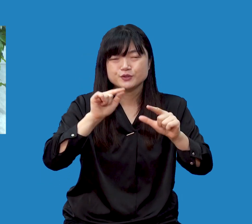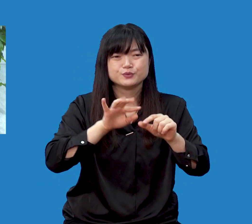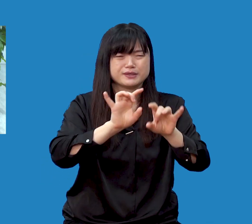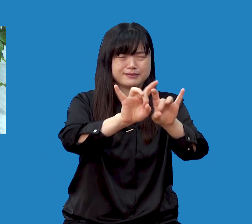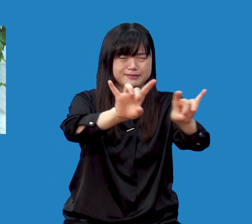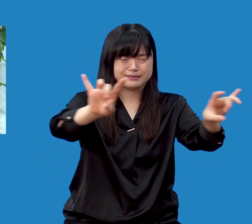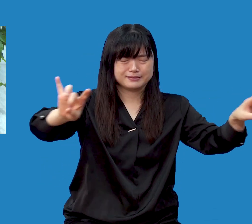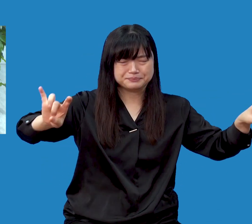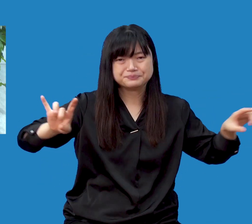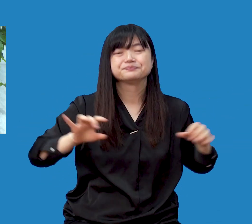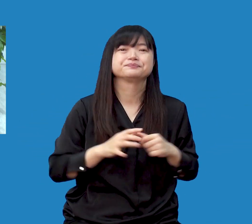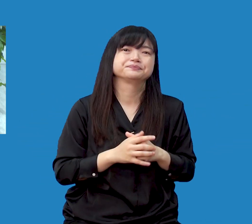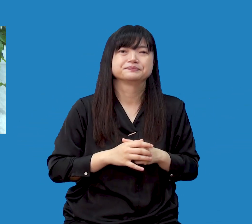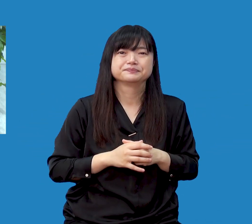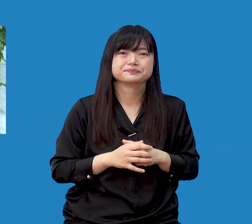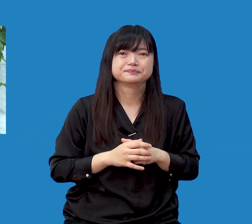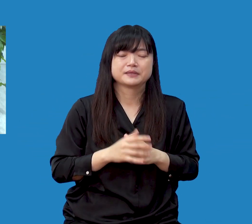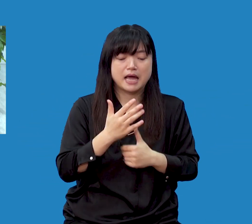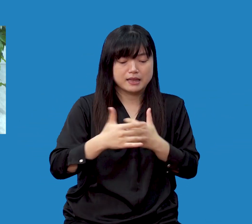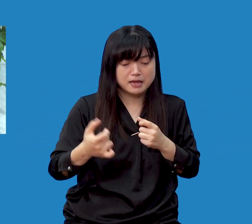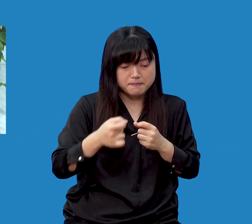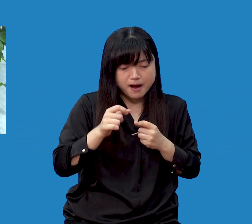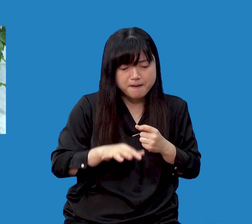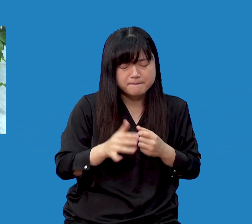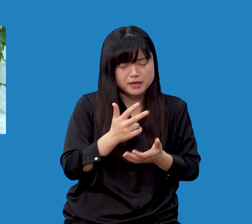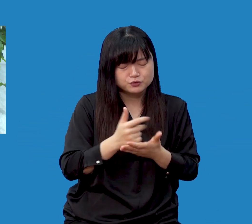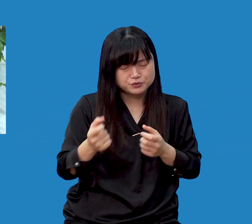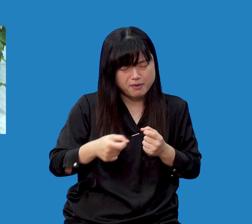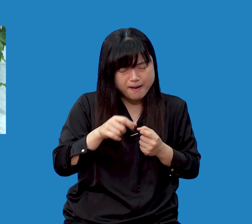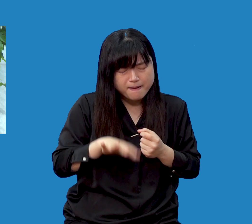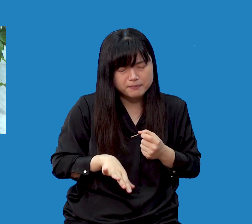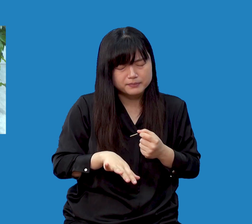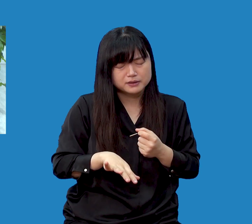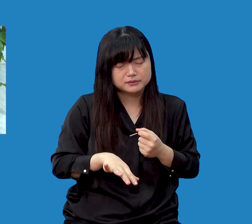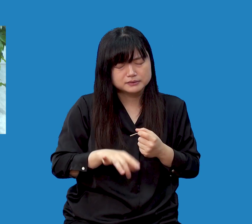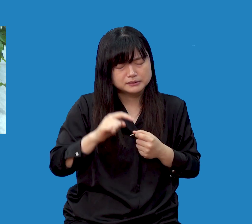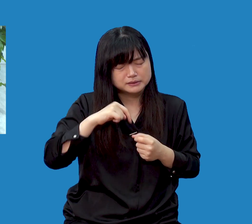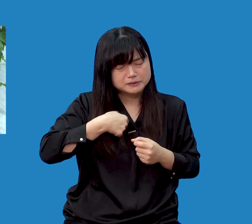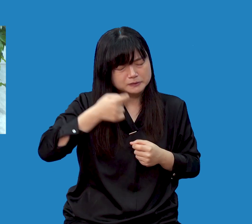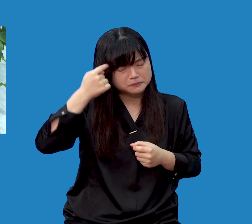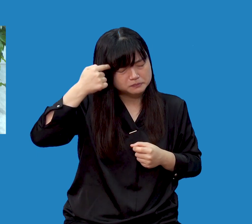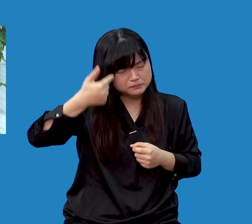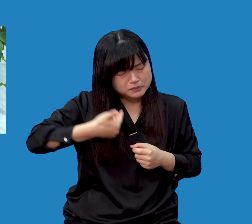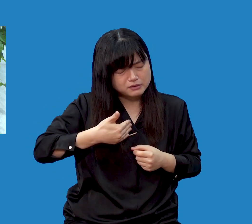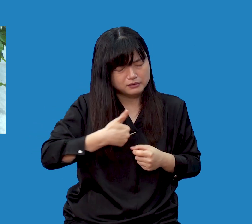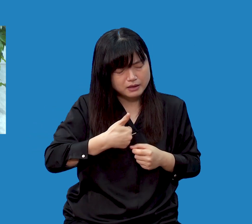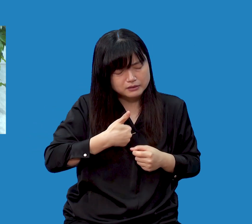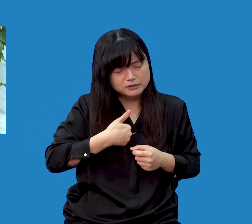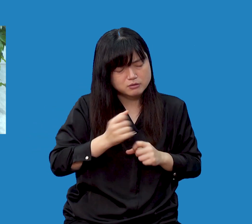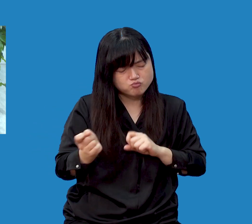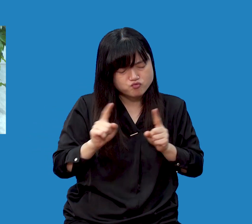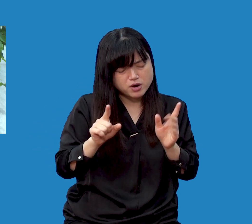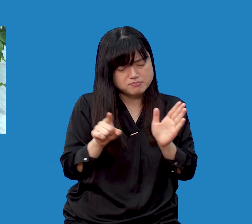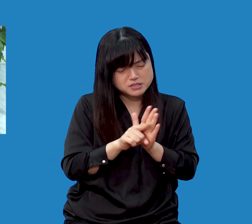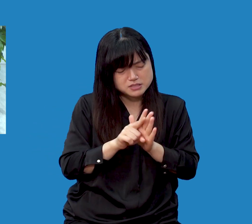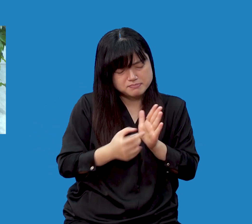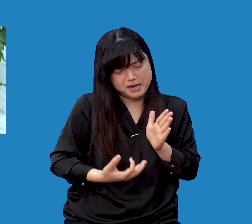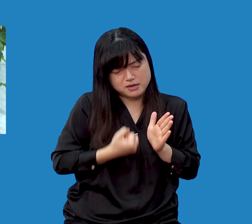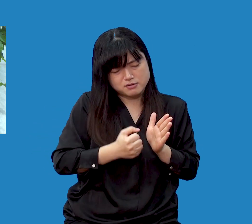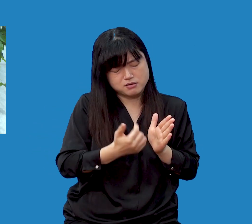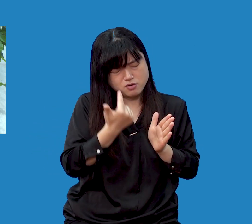각자가 한번 하나님 앞에 주님 앞에 자문자답해 보십시다. 나는 부활 신앙을